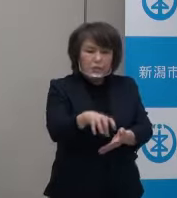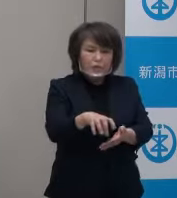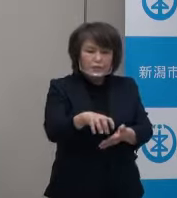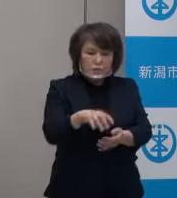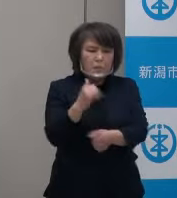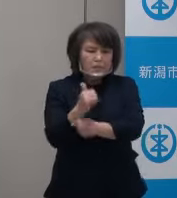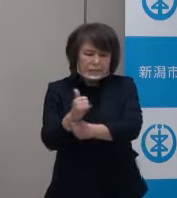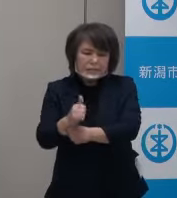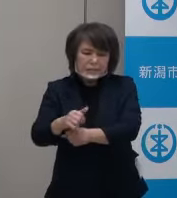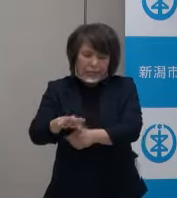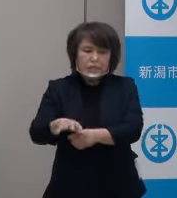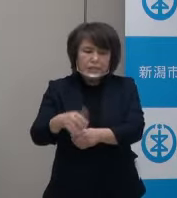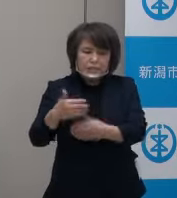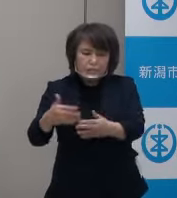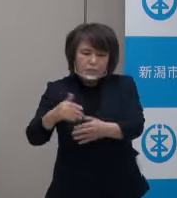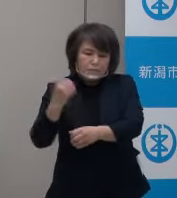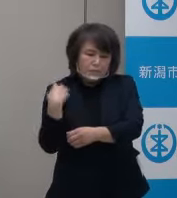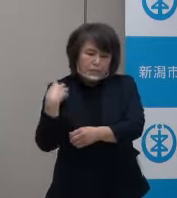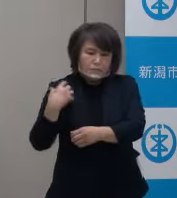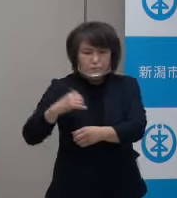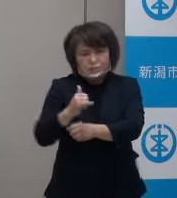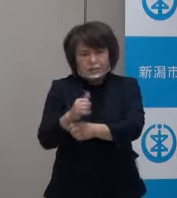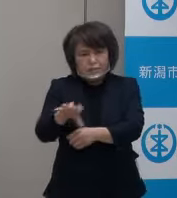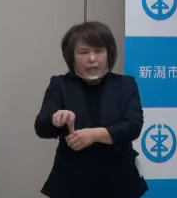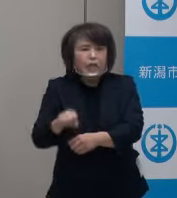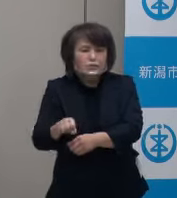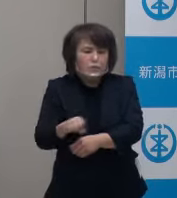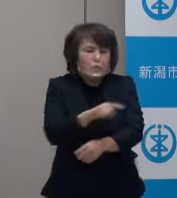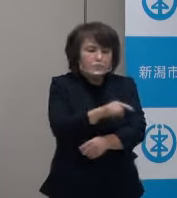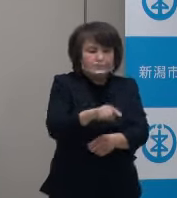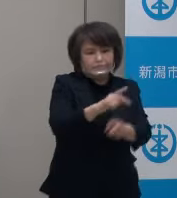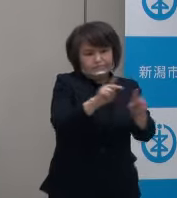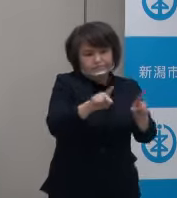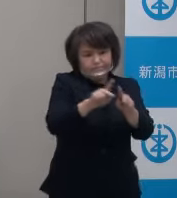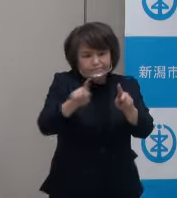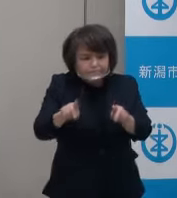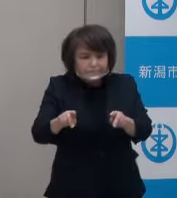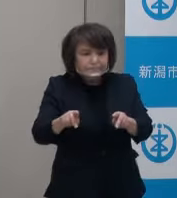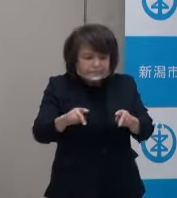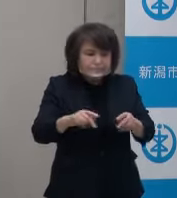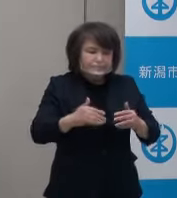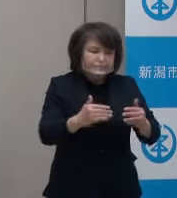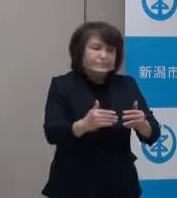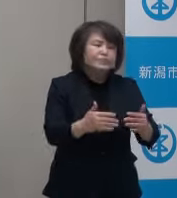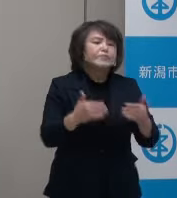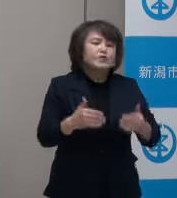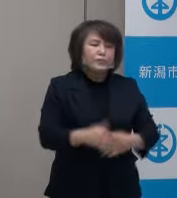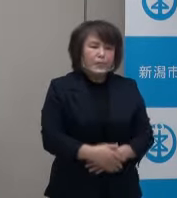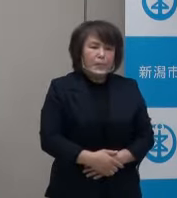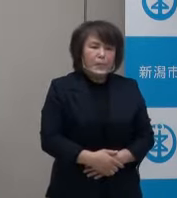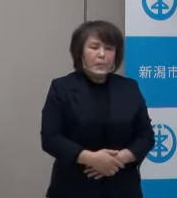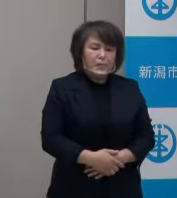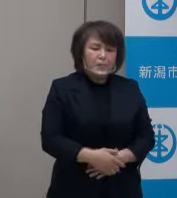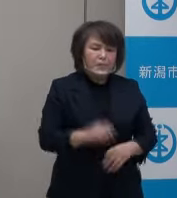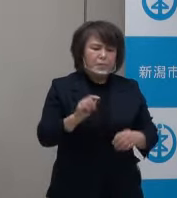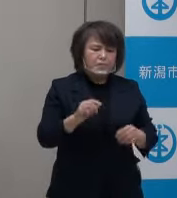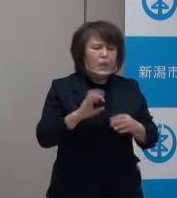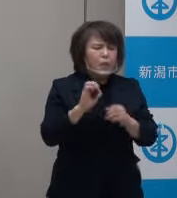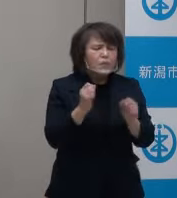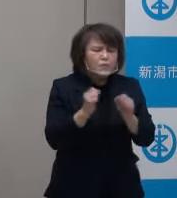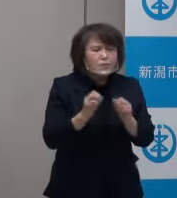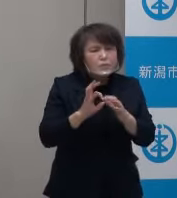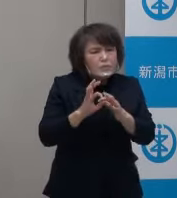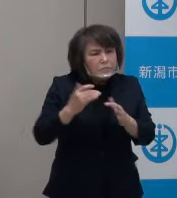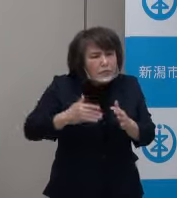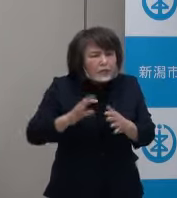の確保といったさまざまな課題解決に向けて取り組みが必要であります。今年の冬はまだまだ続き